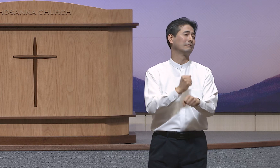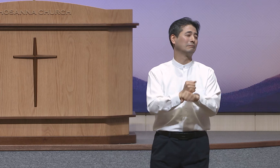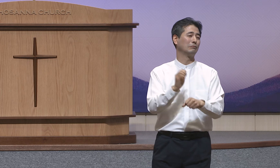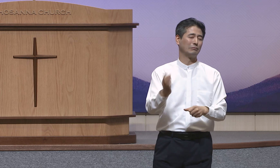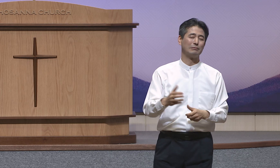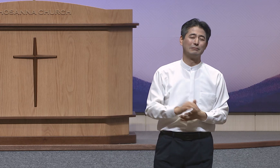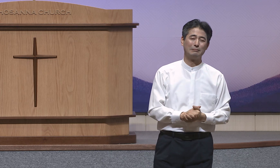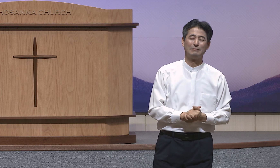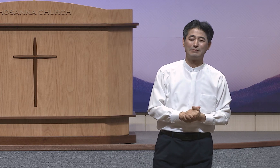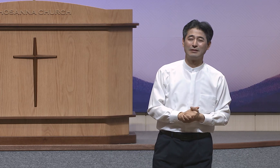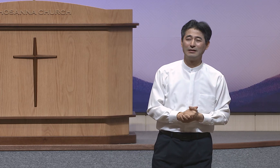읽기 시작했습니다.